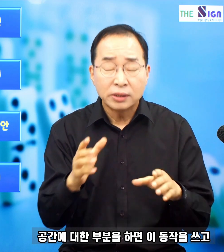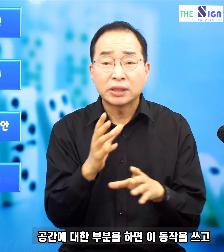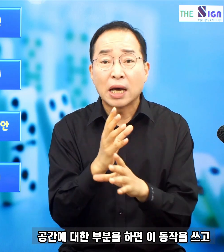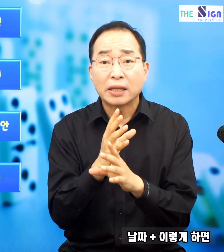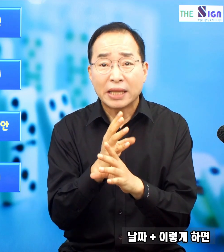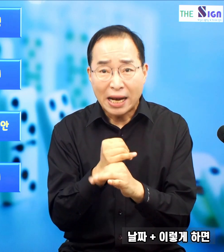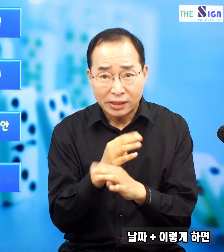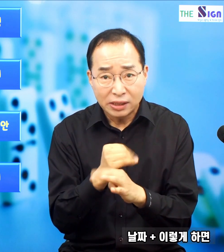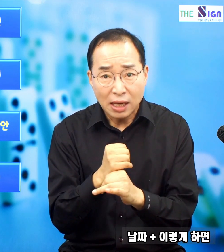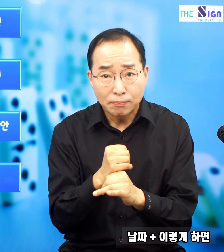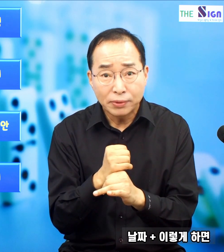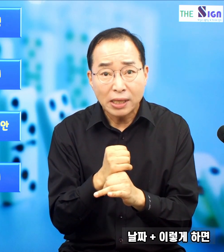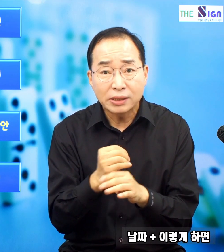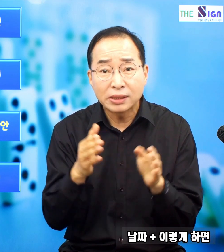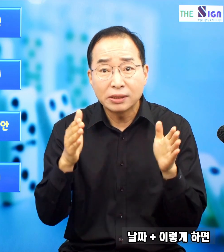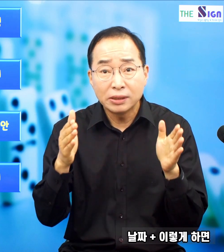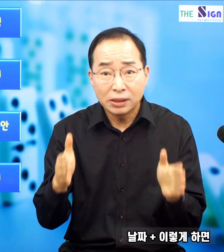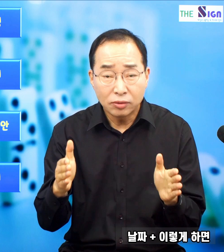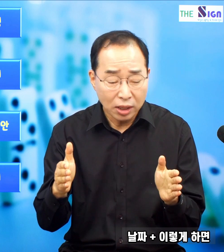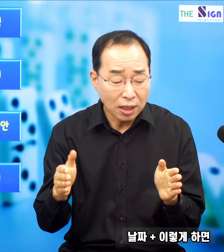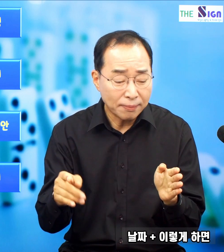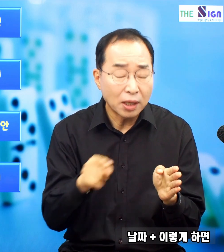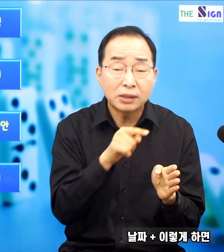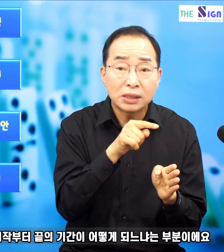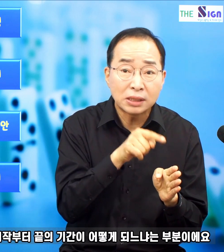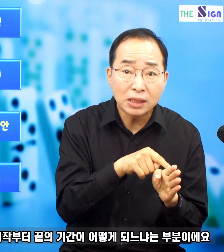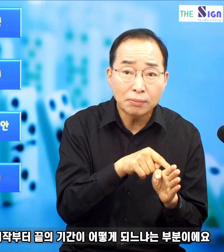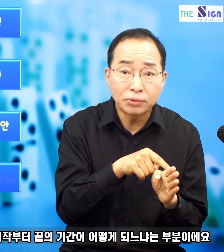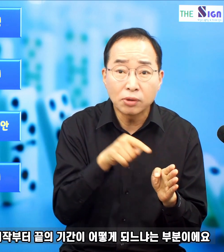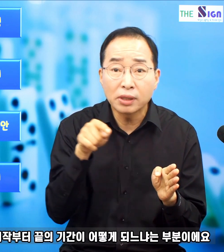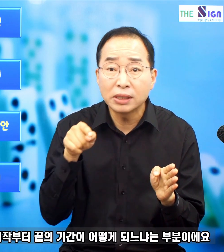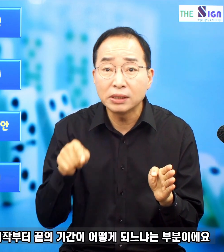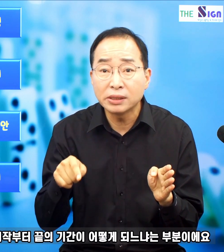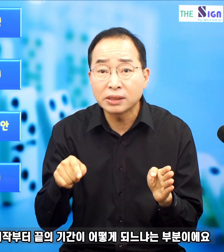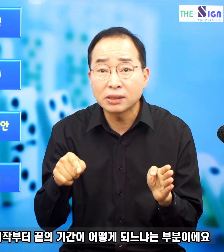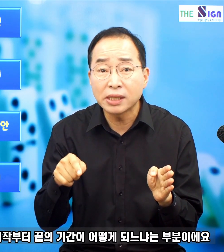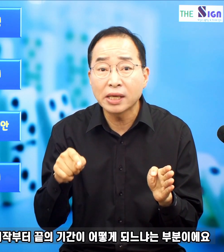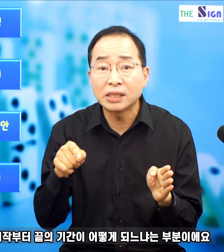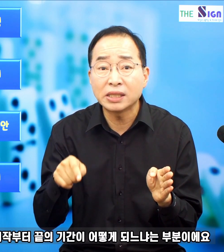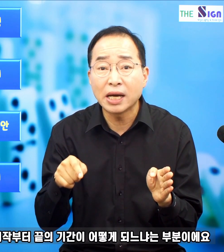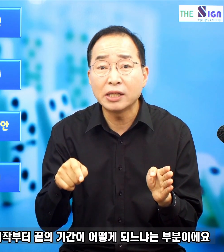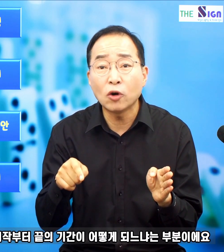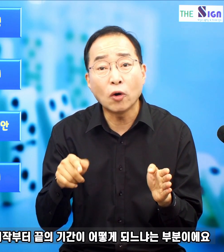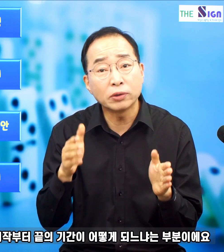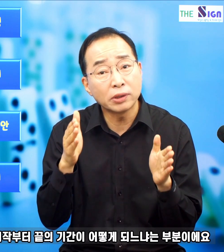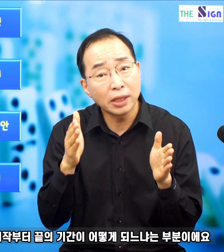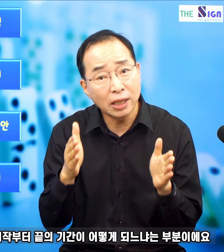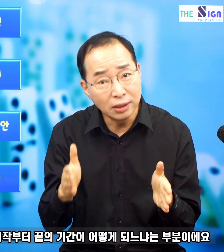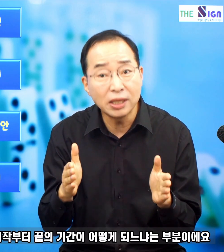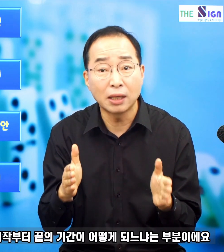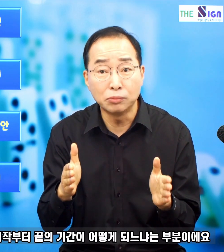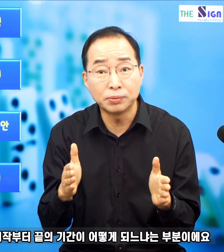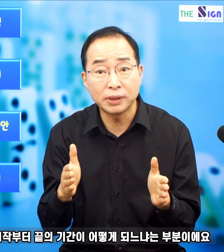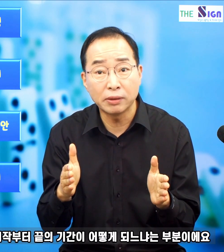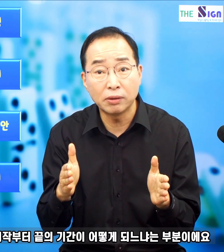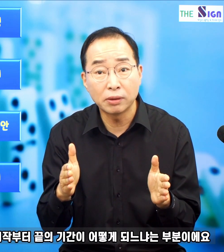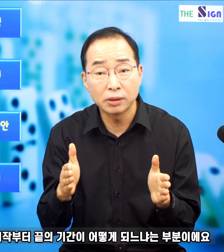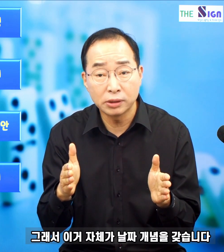자, 날짜 플러스 이렇게 하면 시작부터 끝의 기간이 어떻게 되느냐는 부분이에요. 그래서